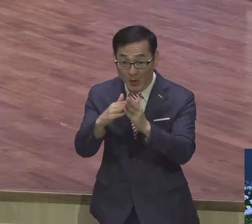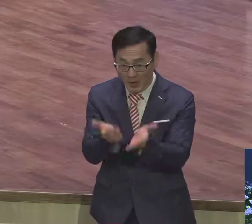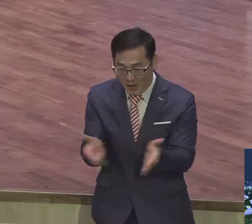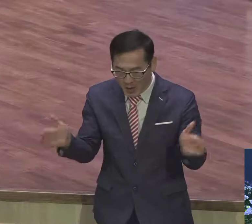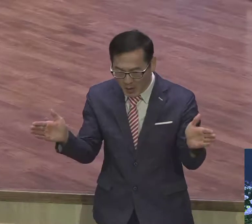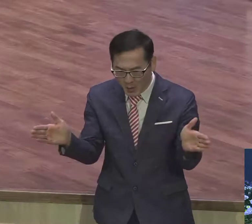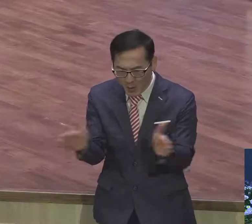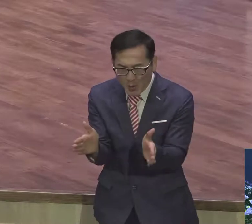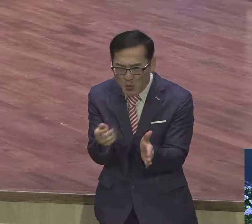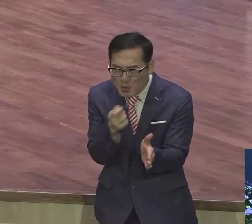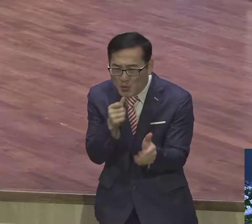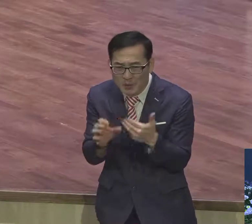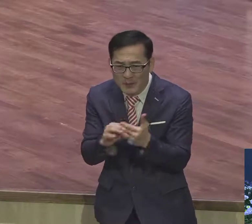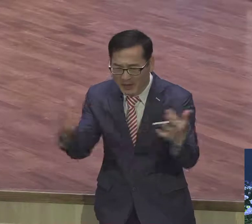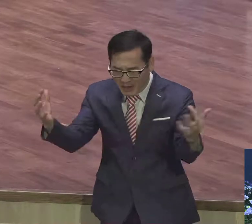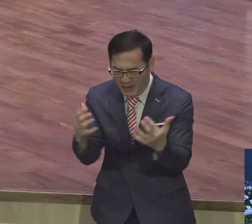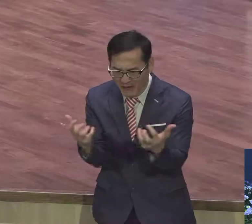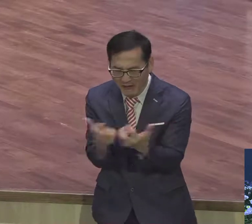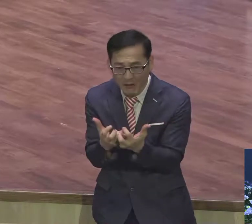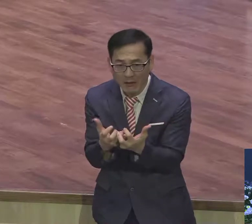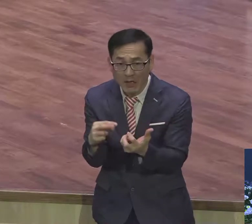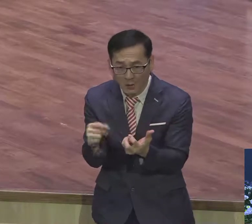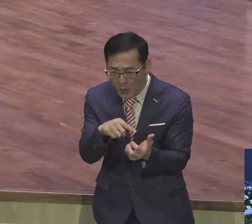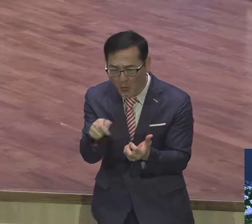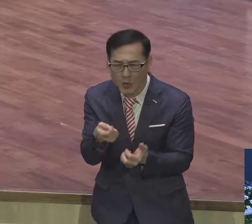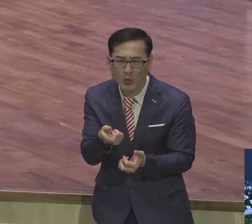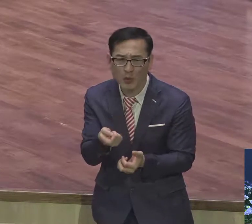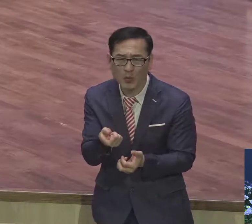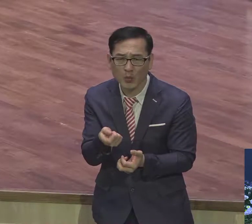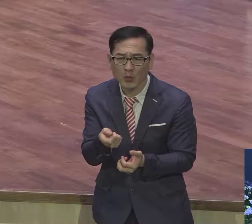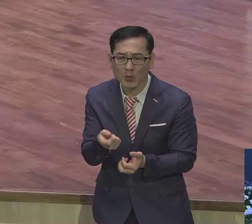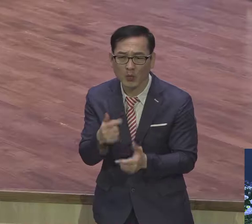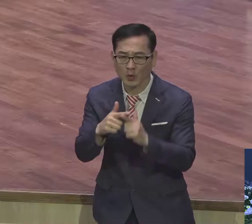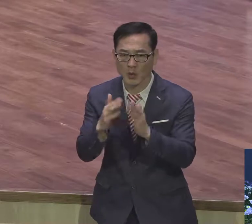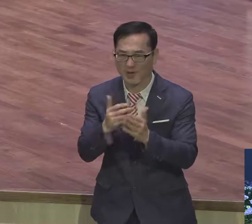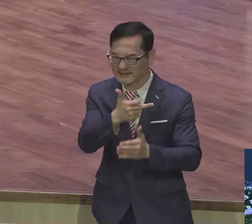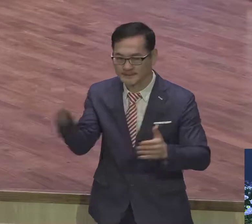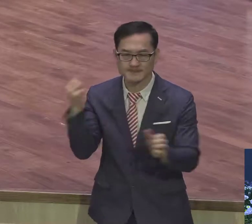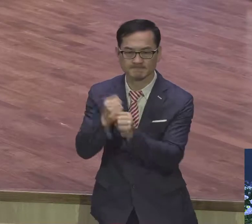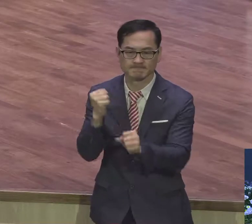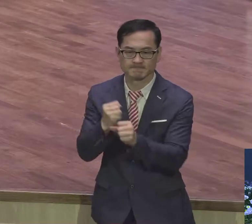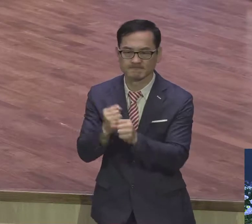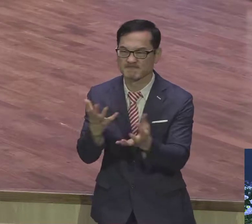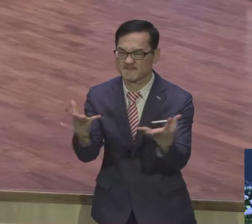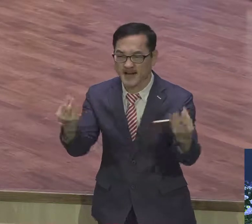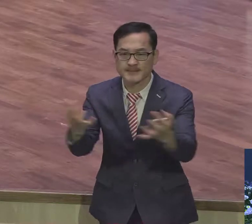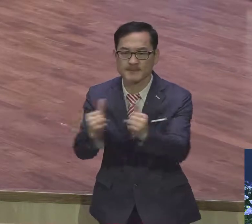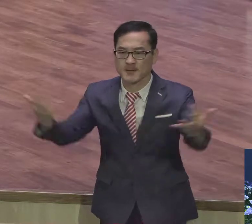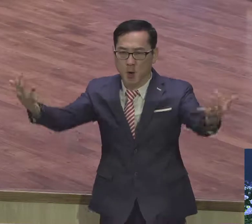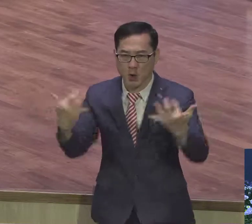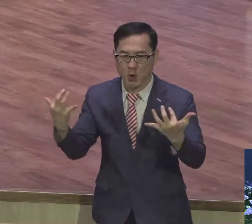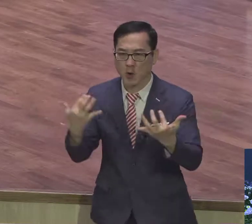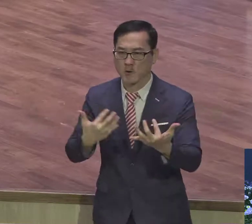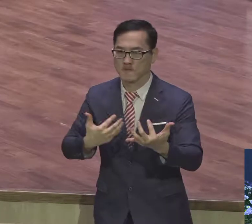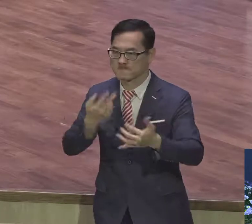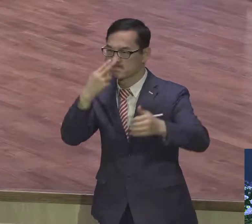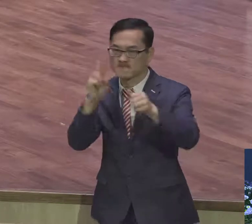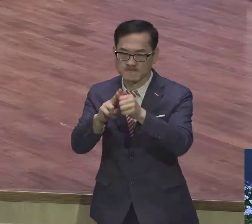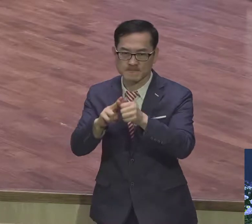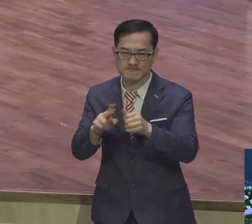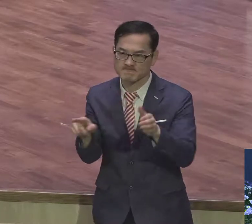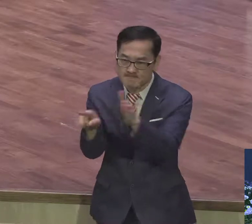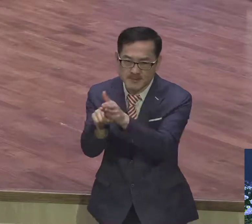그릇이 되어야 돼요. 그러기 위해서는 모든 목사를 비롯한 모든 중직자들, 모든 우리